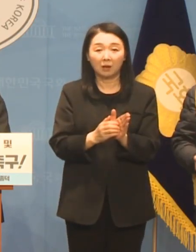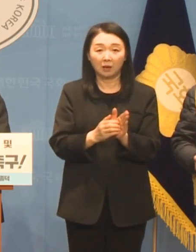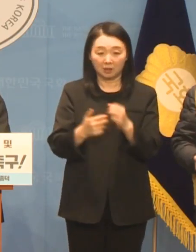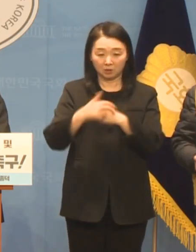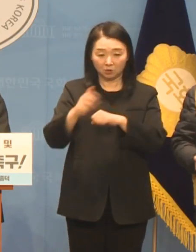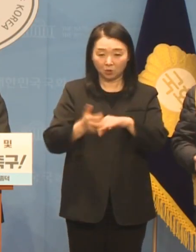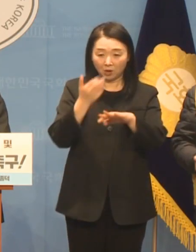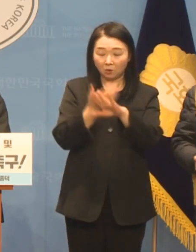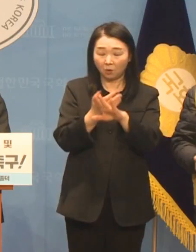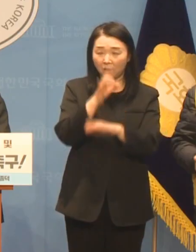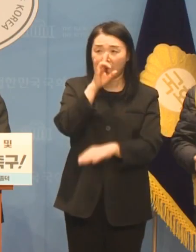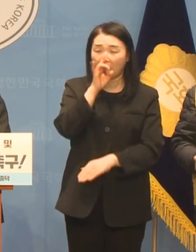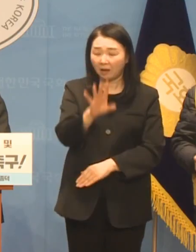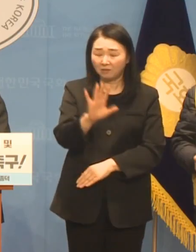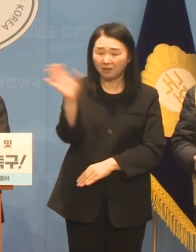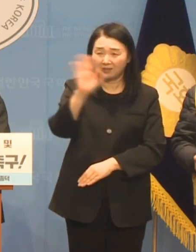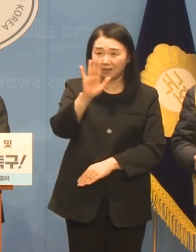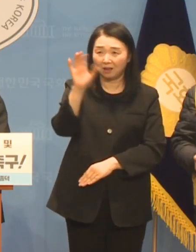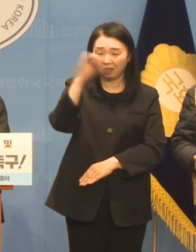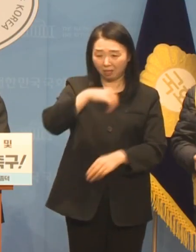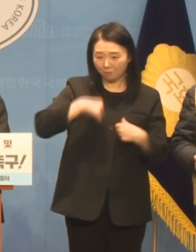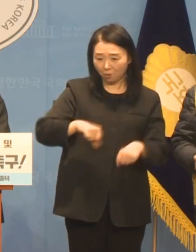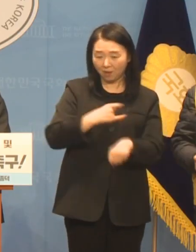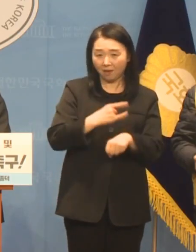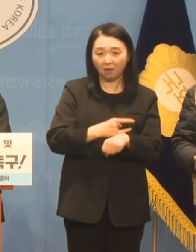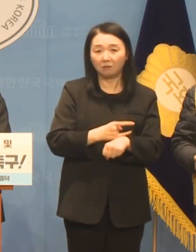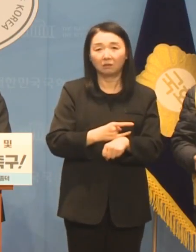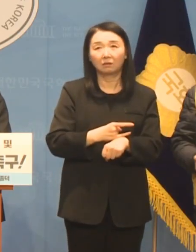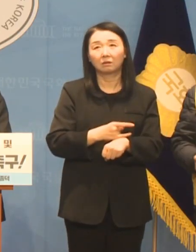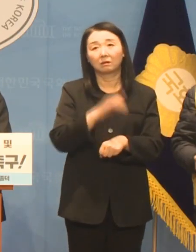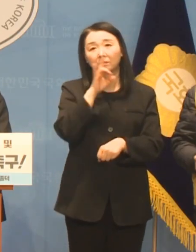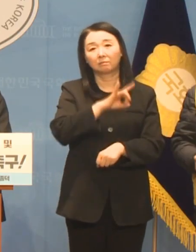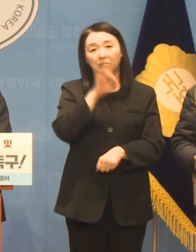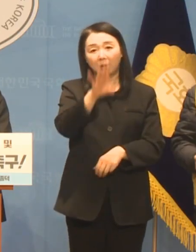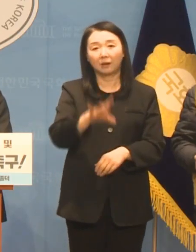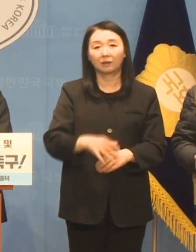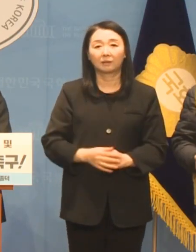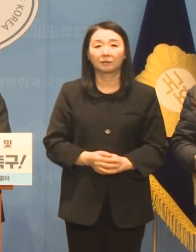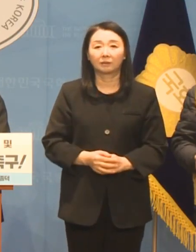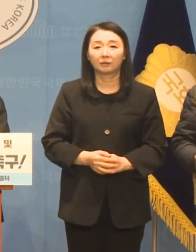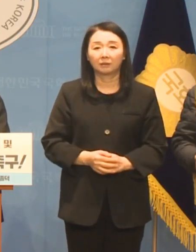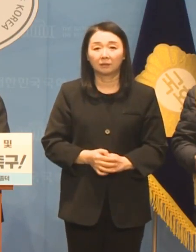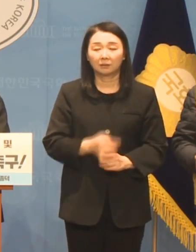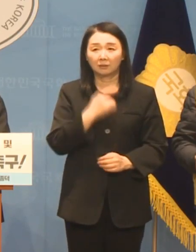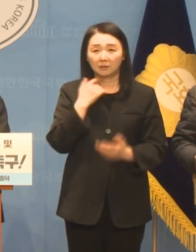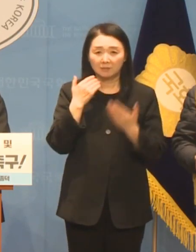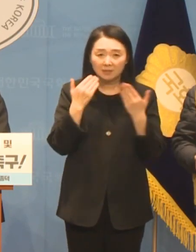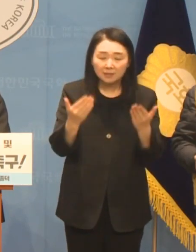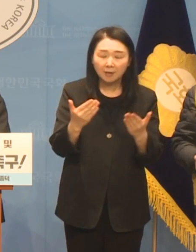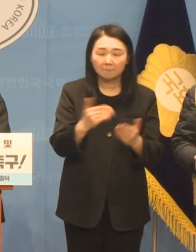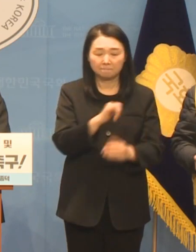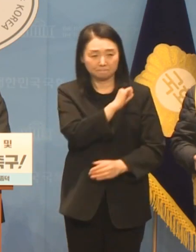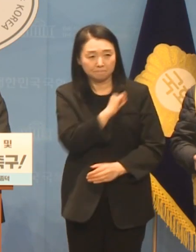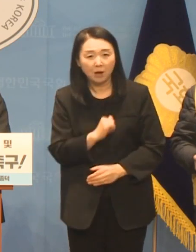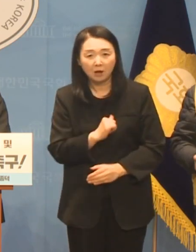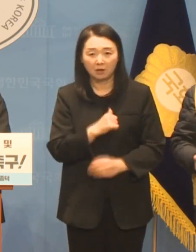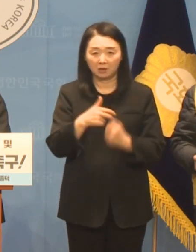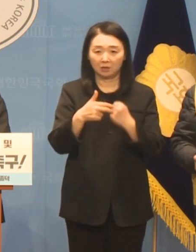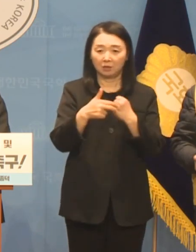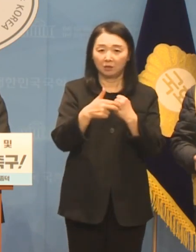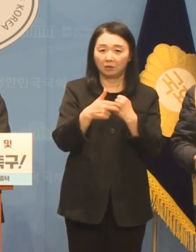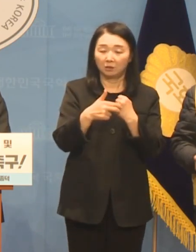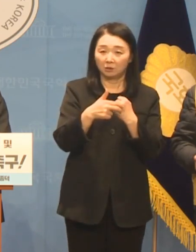의료개혁이 안 되면 말고식에 손털 일입니까? 이런 희생을 감내온 환자와 가족들의